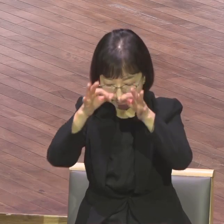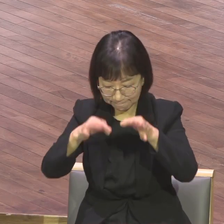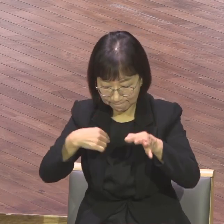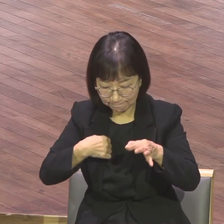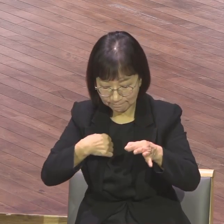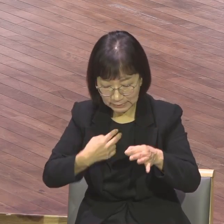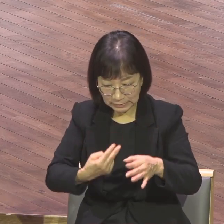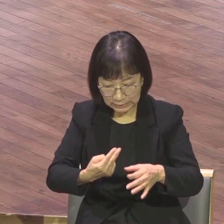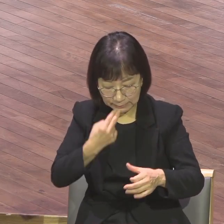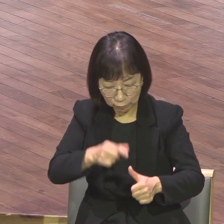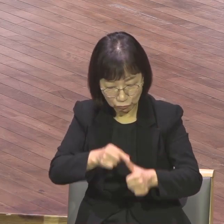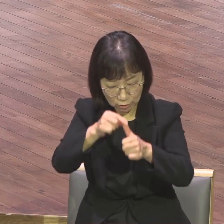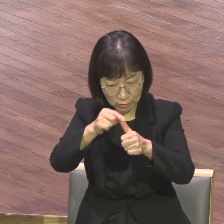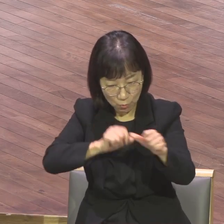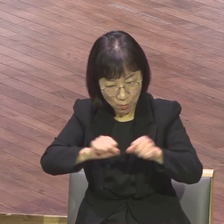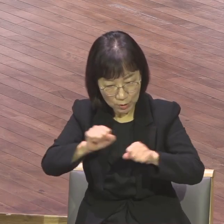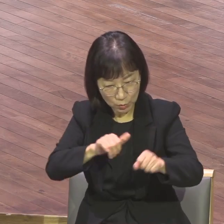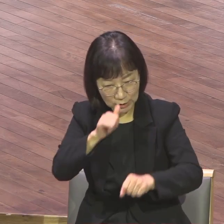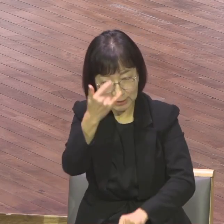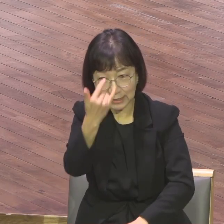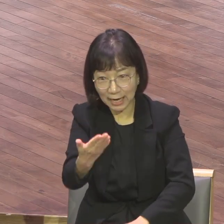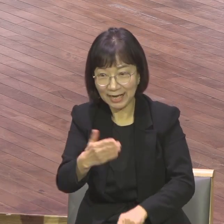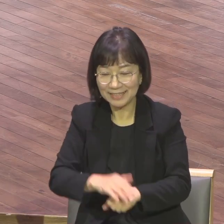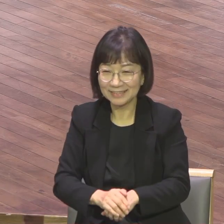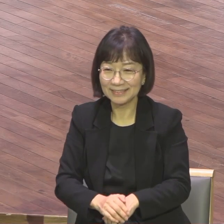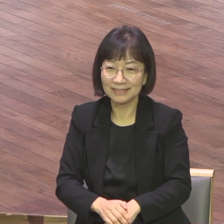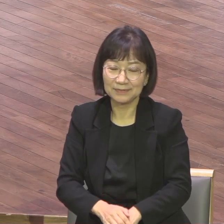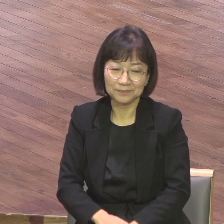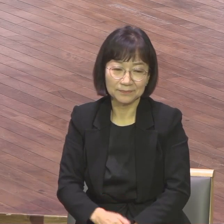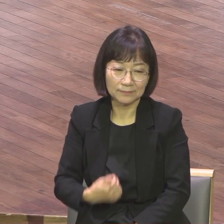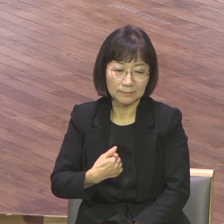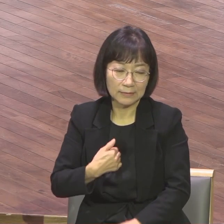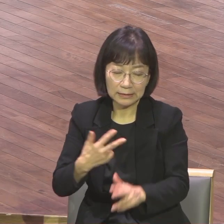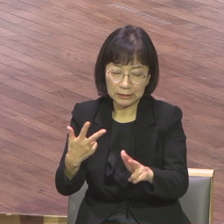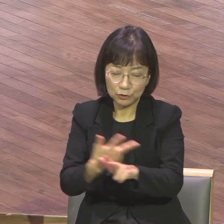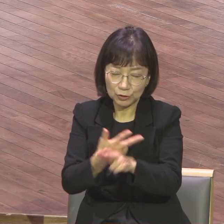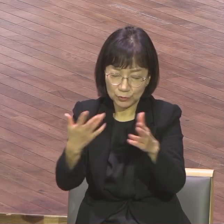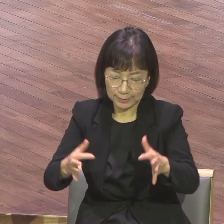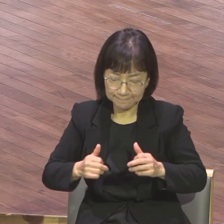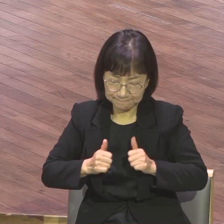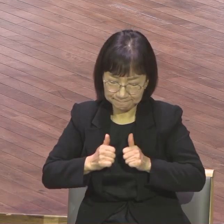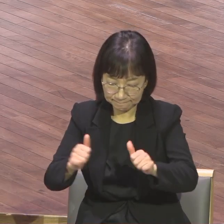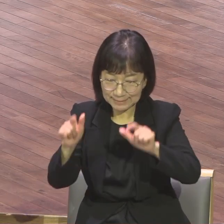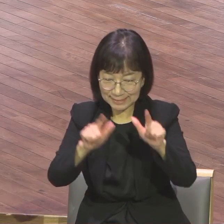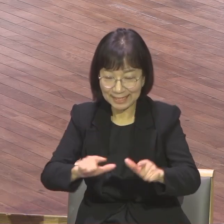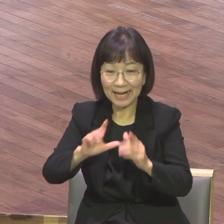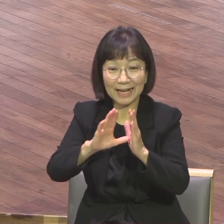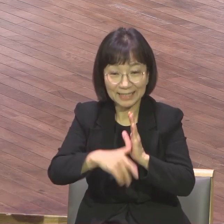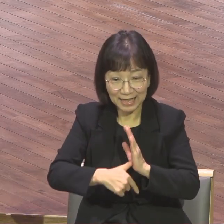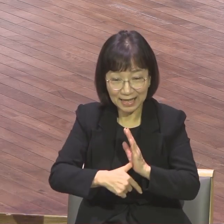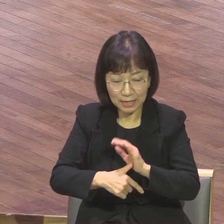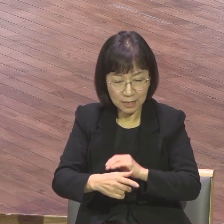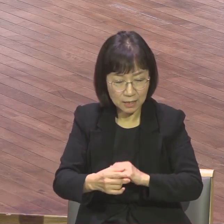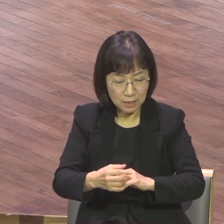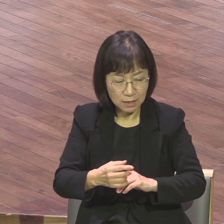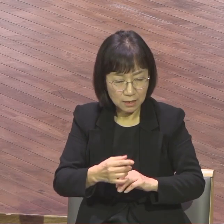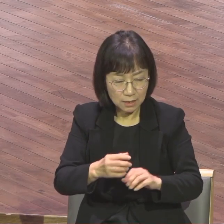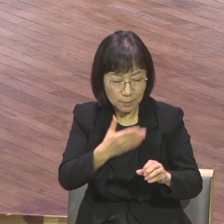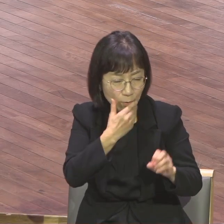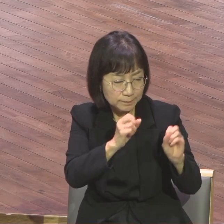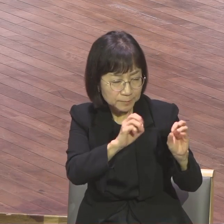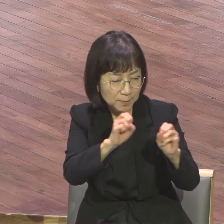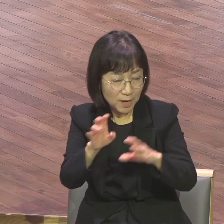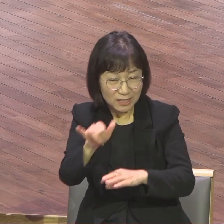간단해요. 내가 지금 사는 게 일주일 내내 사는 게 생명 살리는 스케줄 속에 들어있냐?